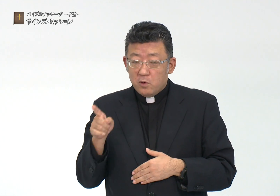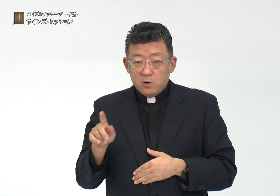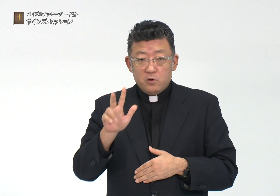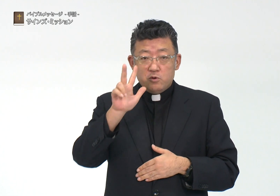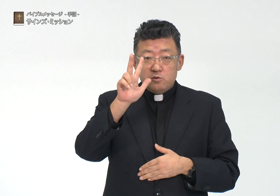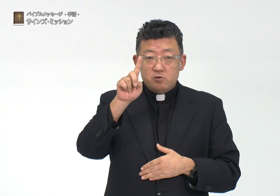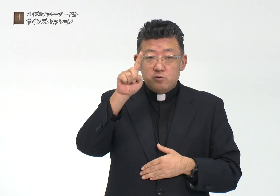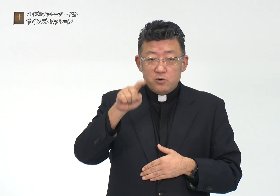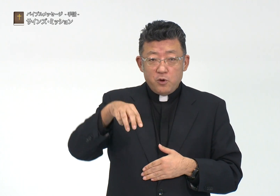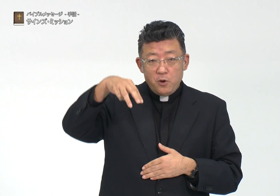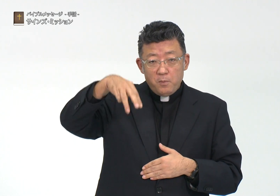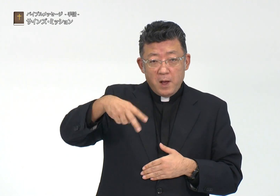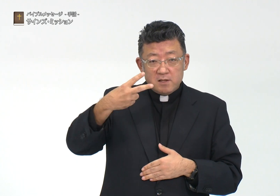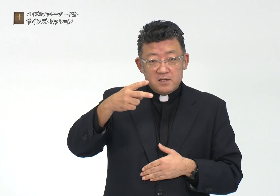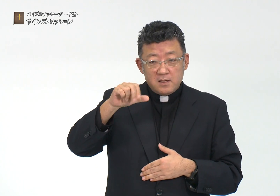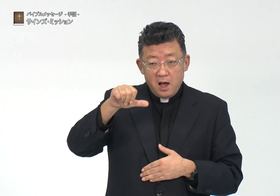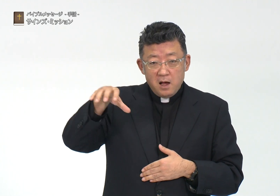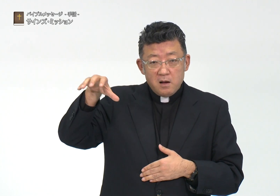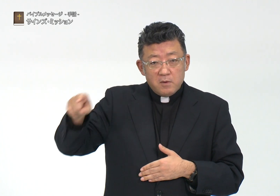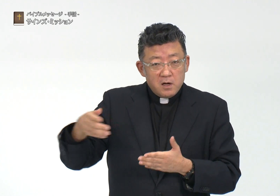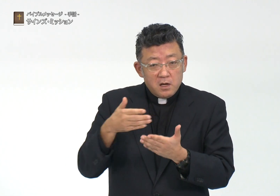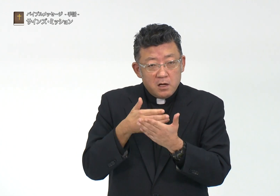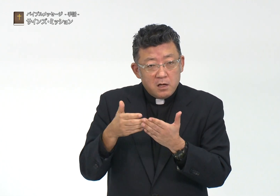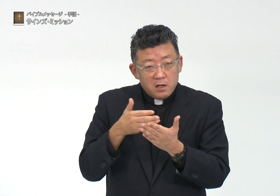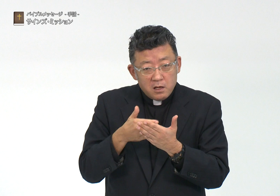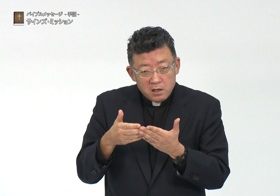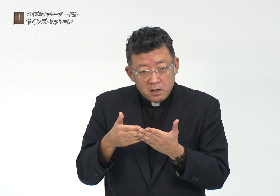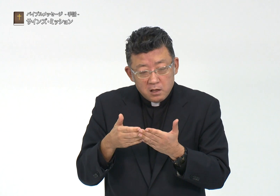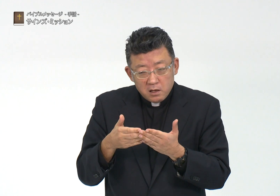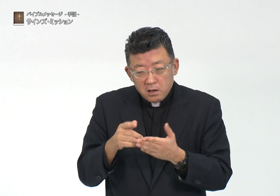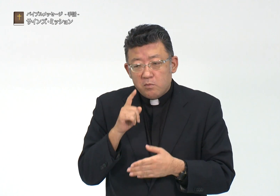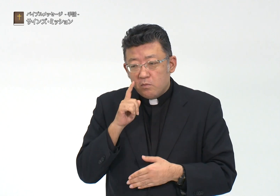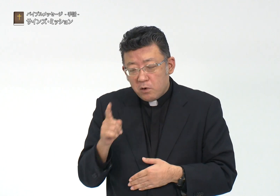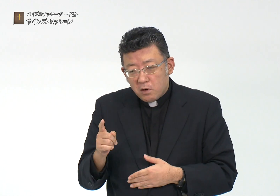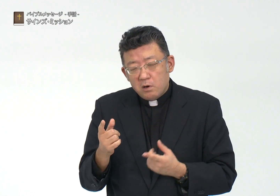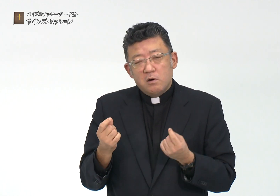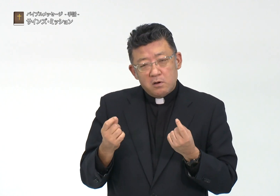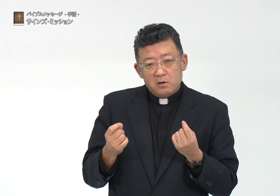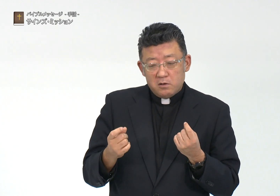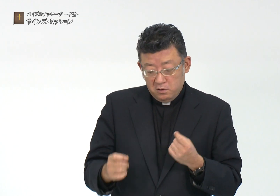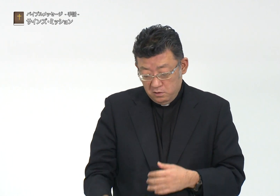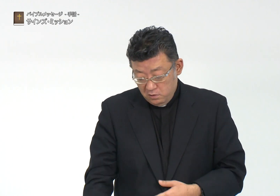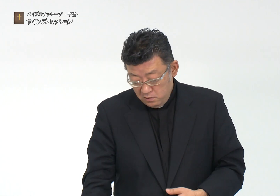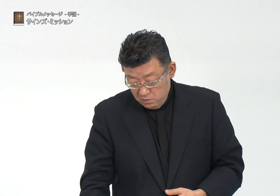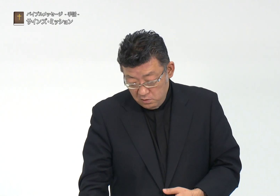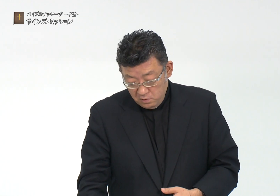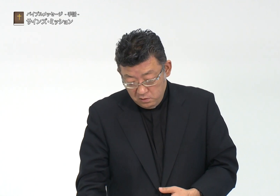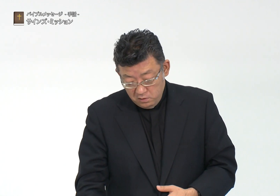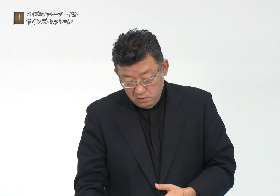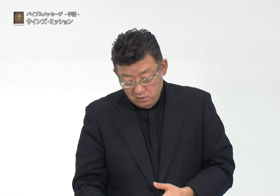色々調べてみたのですがルーマニアの絵画を見つけました